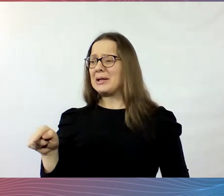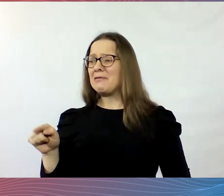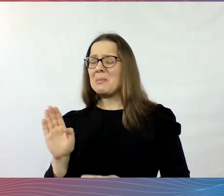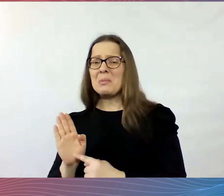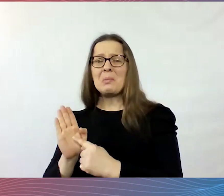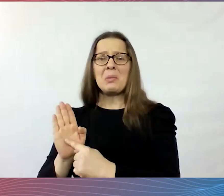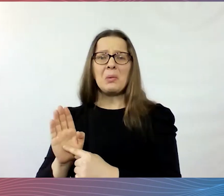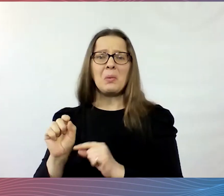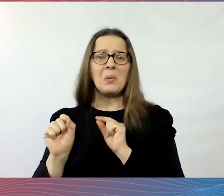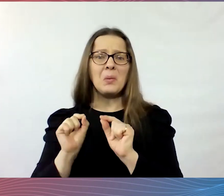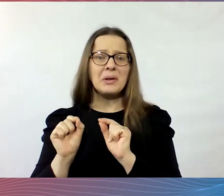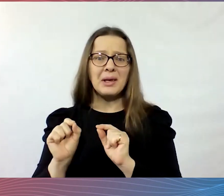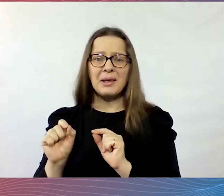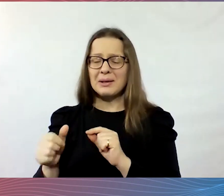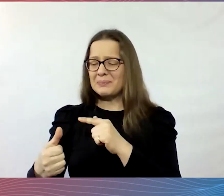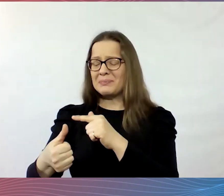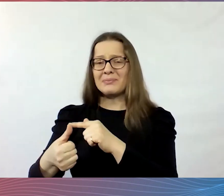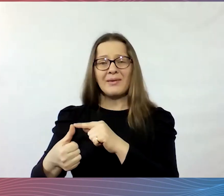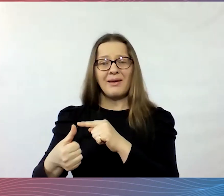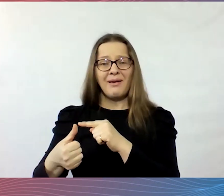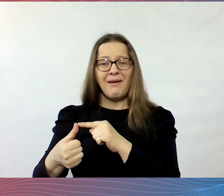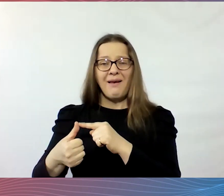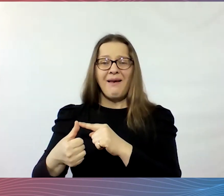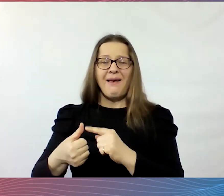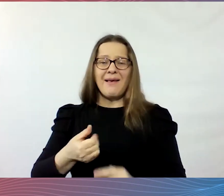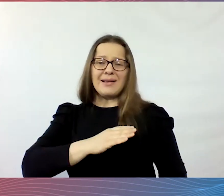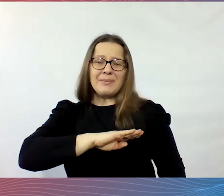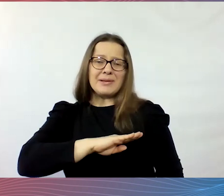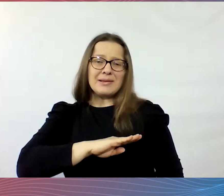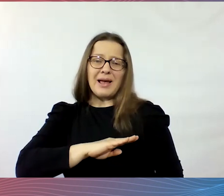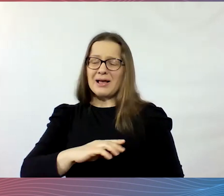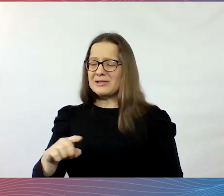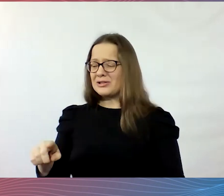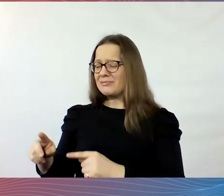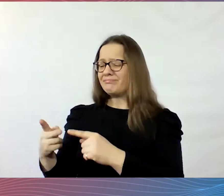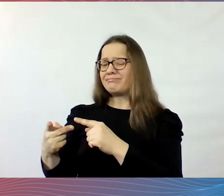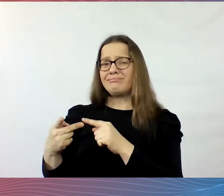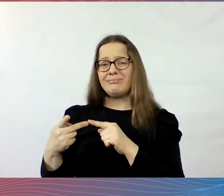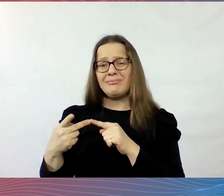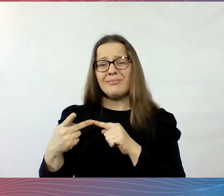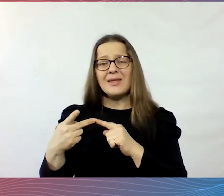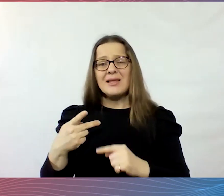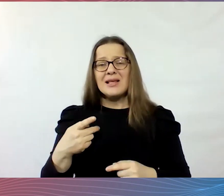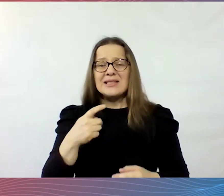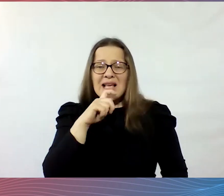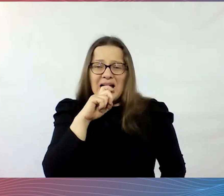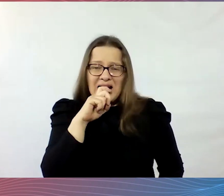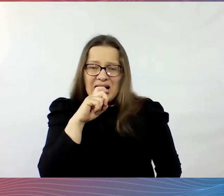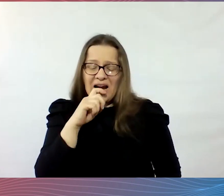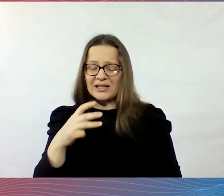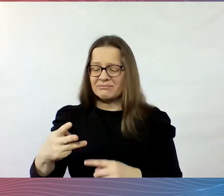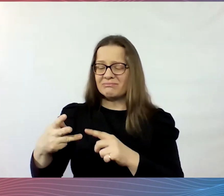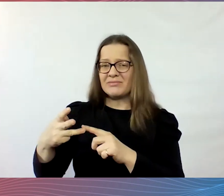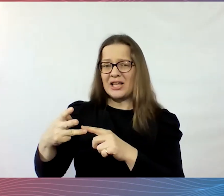lascívia, idolatria, feitiçarias, inimizades, porfias, ciúmes, iras, discórdias, dissensões, facções. Irmão, imagina